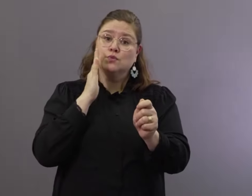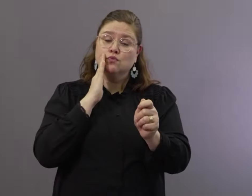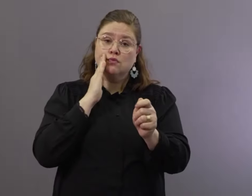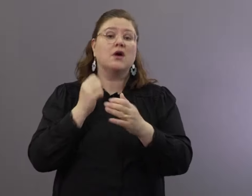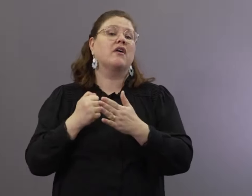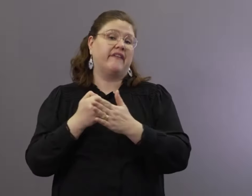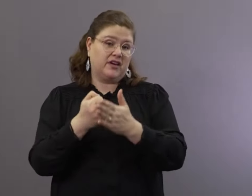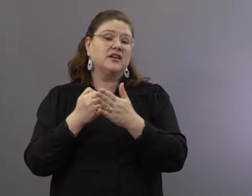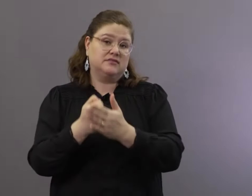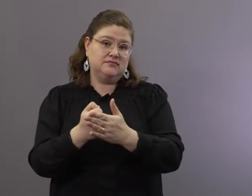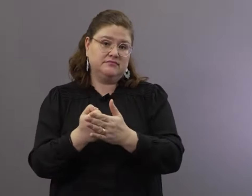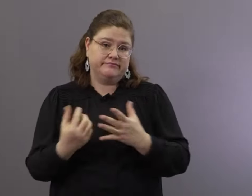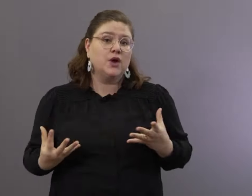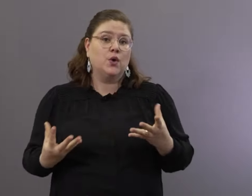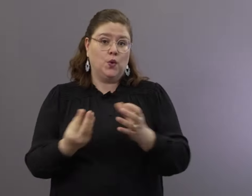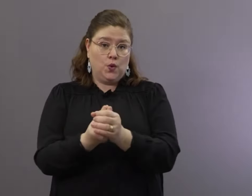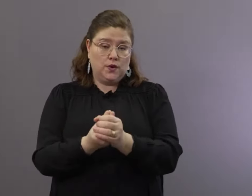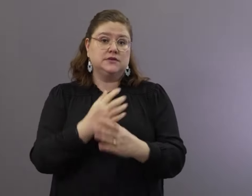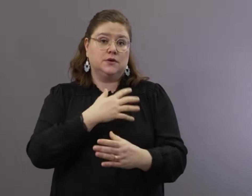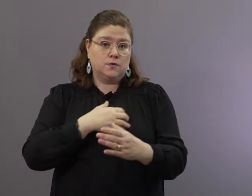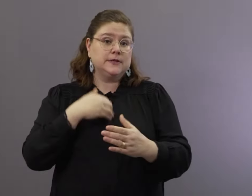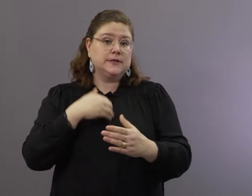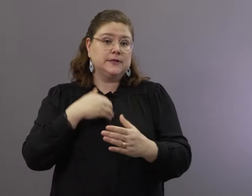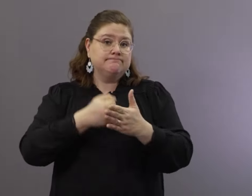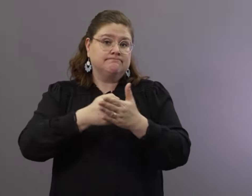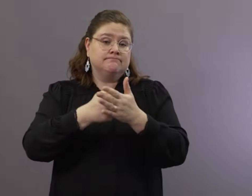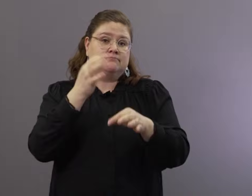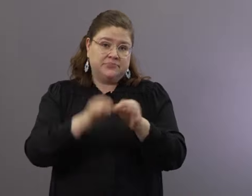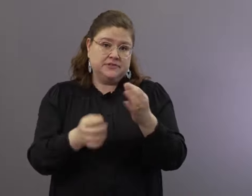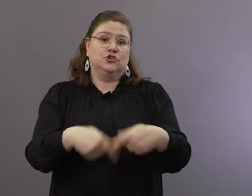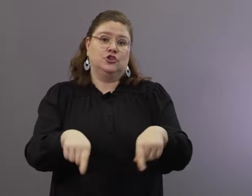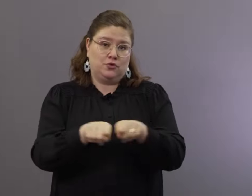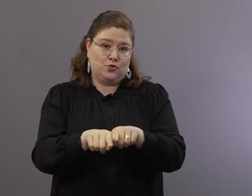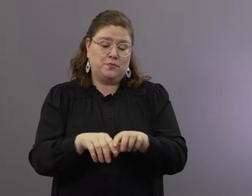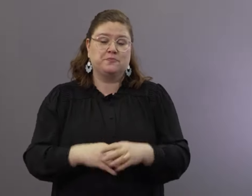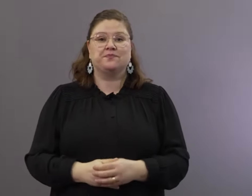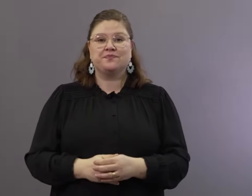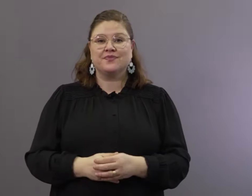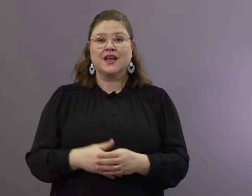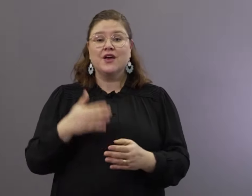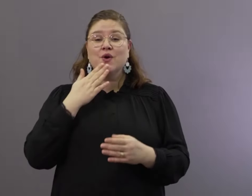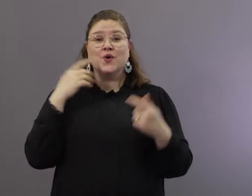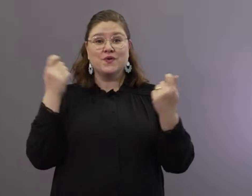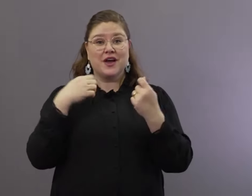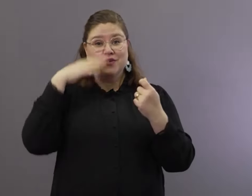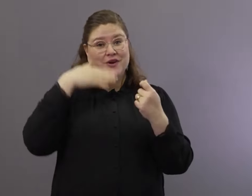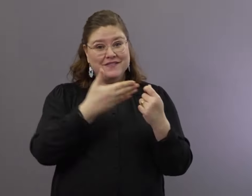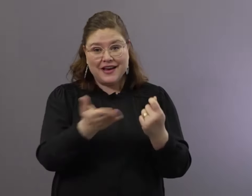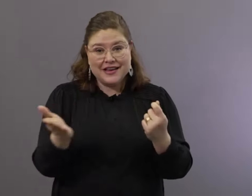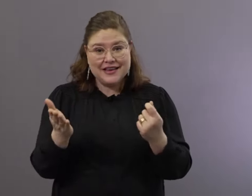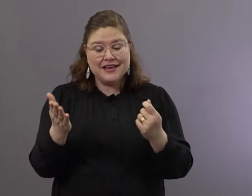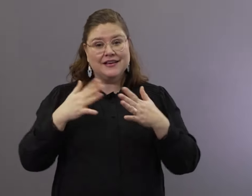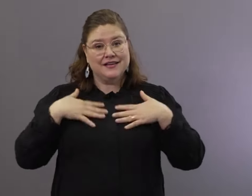ja teemme yhdessä työtä, että se toteutuu. Hyvä juhlaväki, on todella ilo olla juhlapäivänä